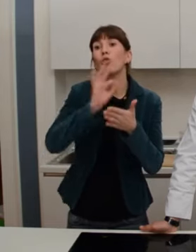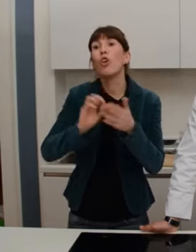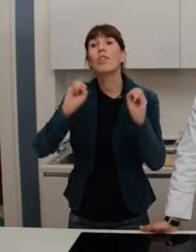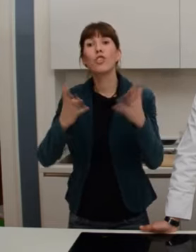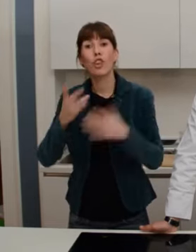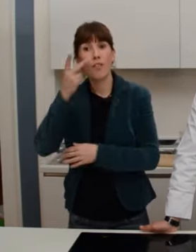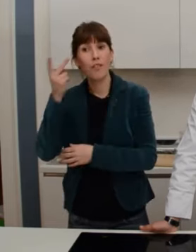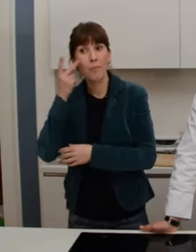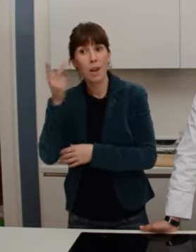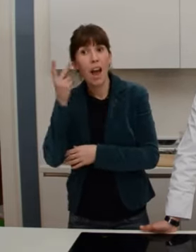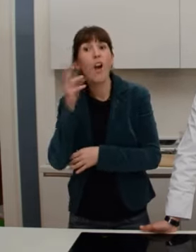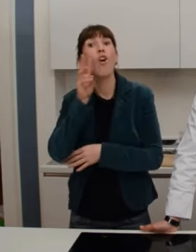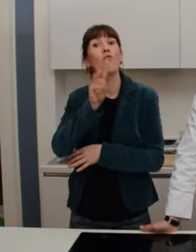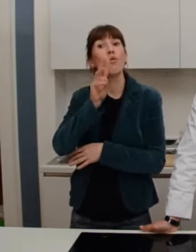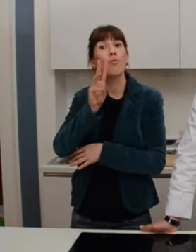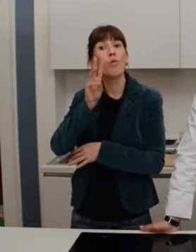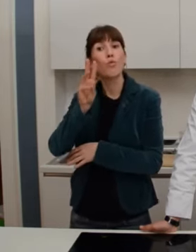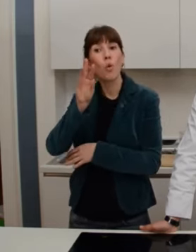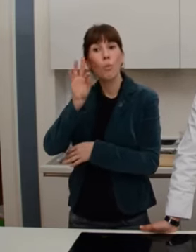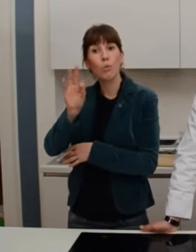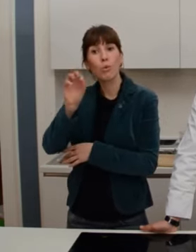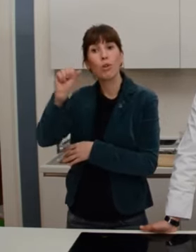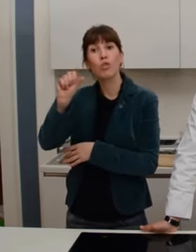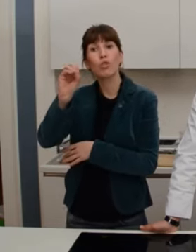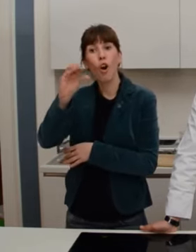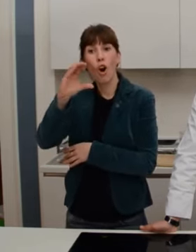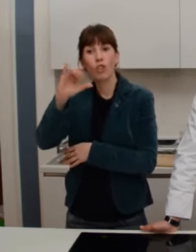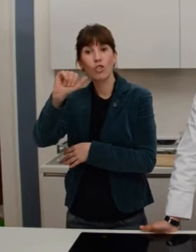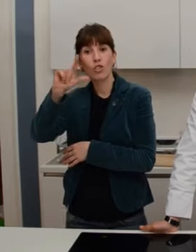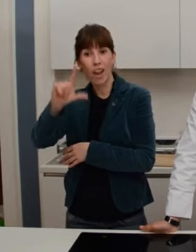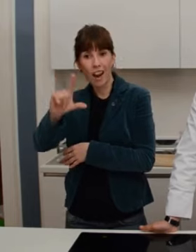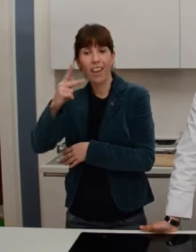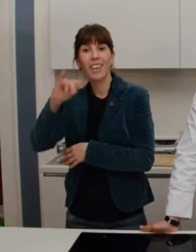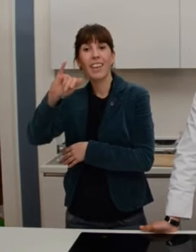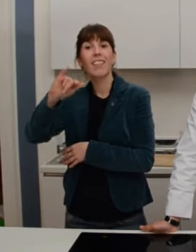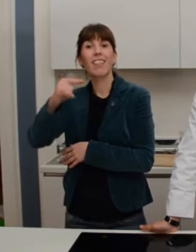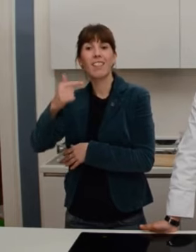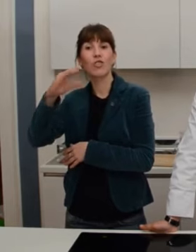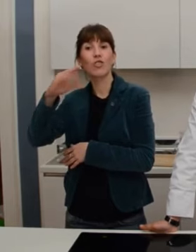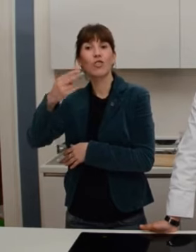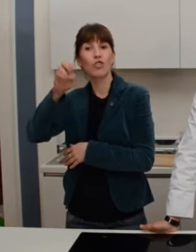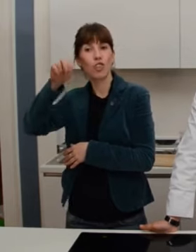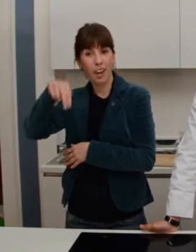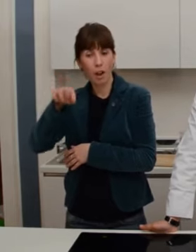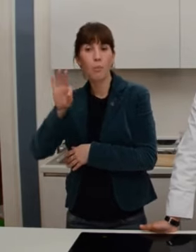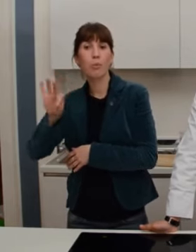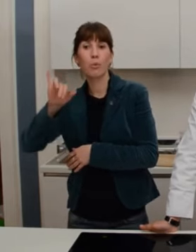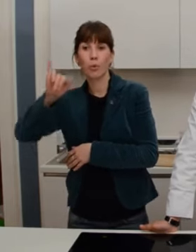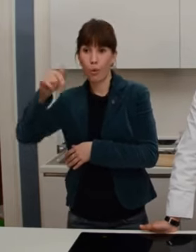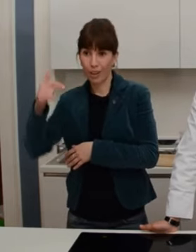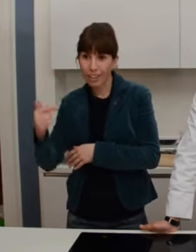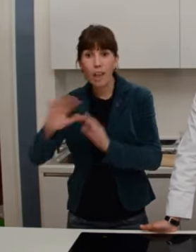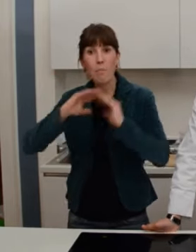www.social.it dove la cucina e alla portata di tutti e in tutto il mondo Grazie a lezioni che si svolgeranno sul web